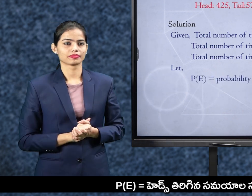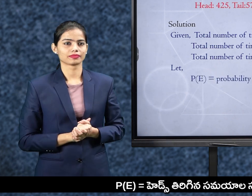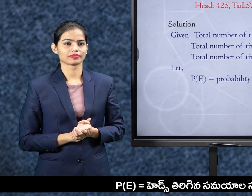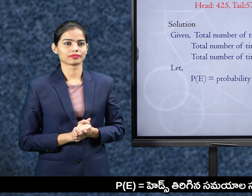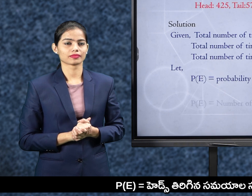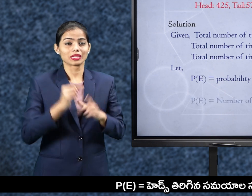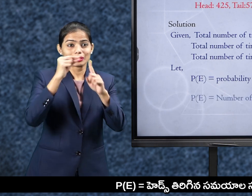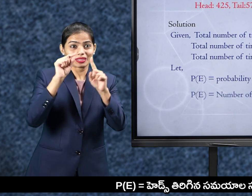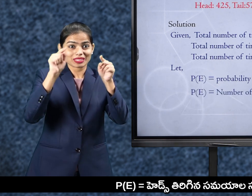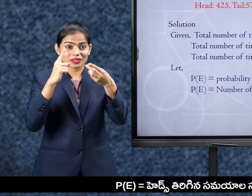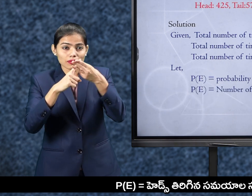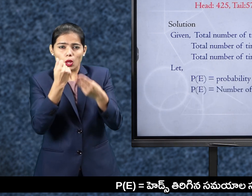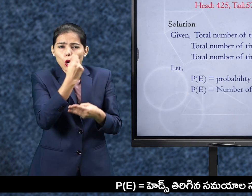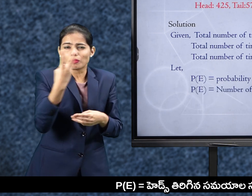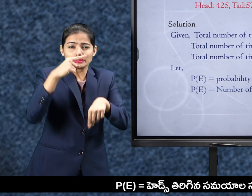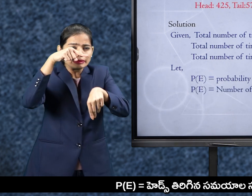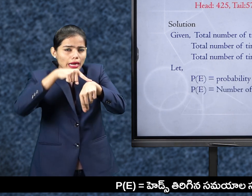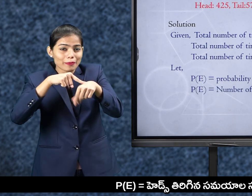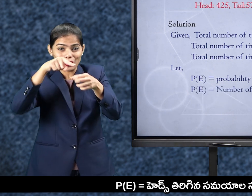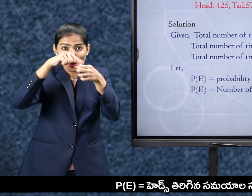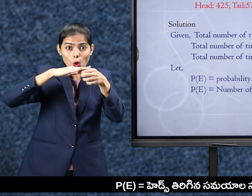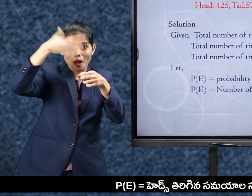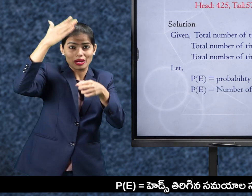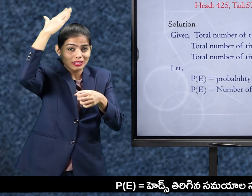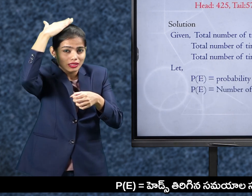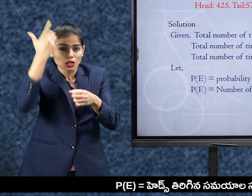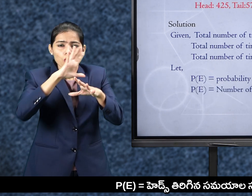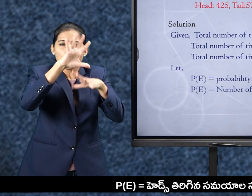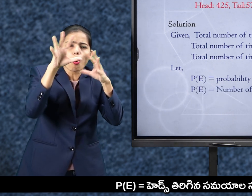PE is equal to హెడ్స్ తిరిగిన సమయాల సంఖ్య